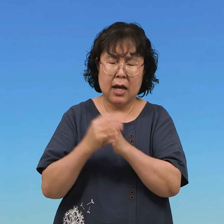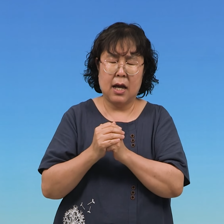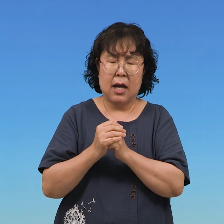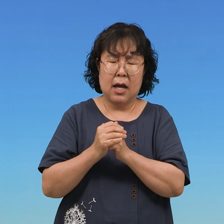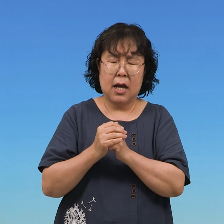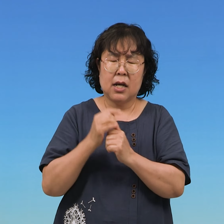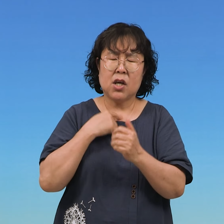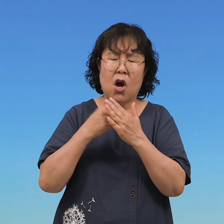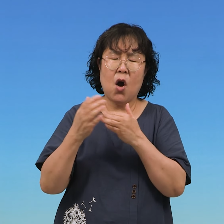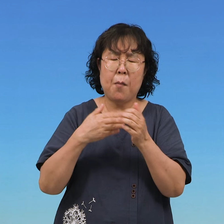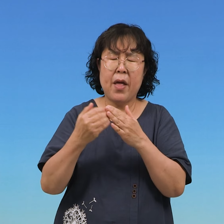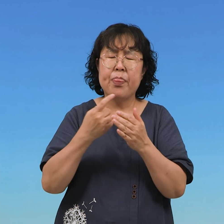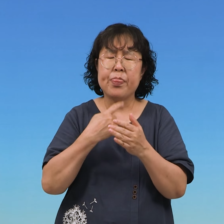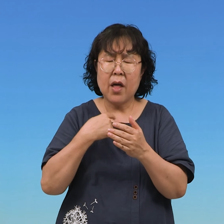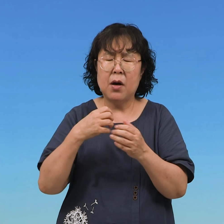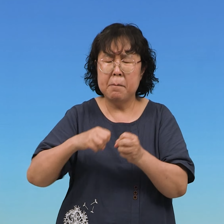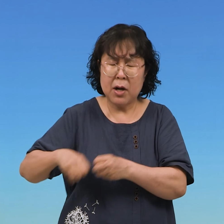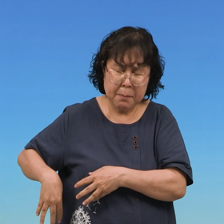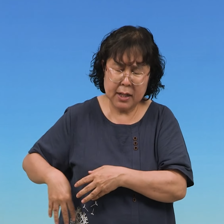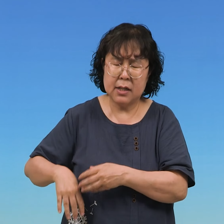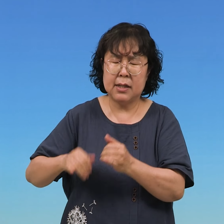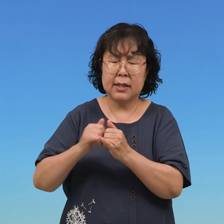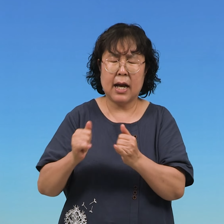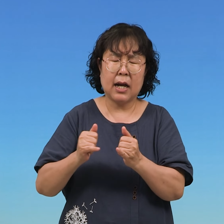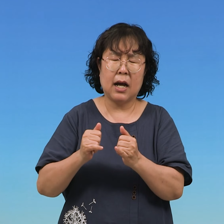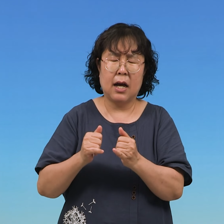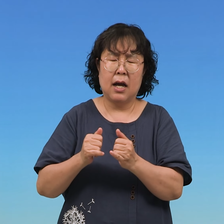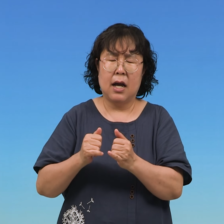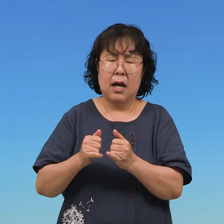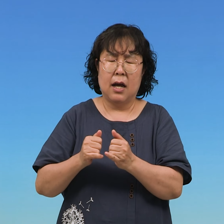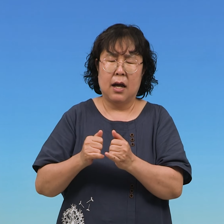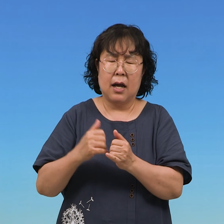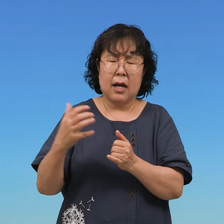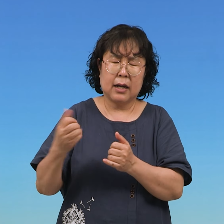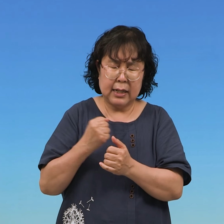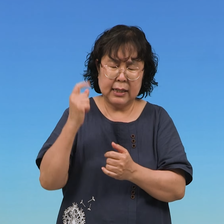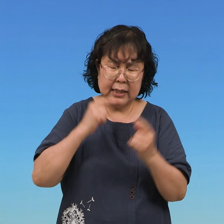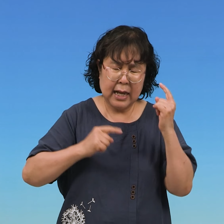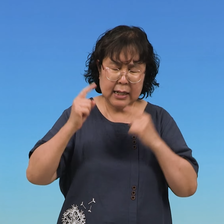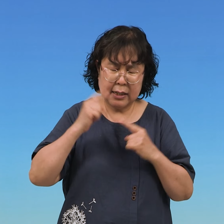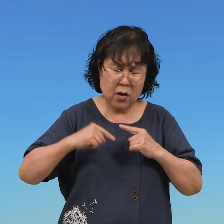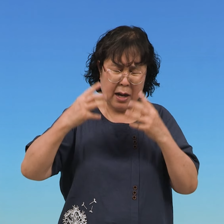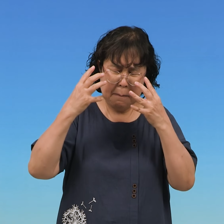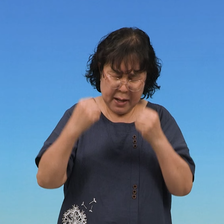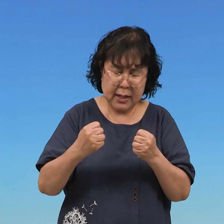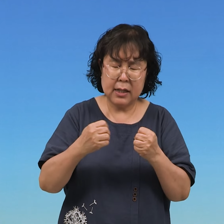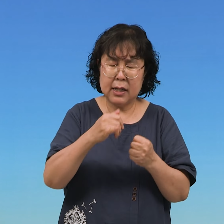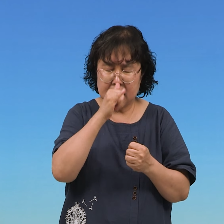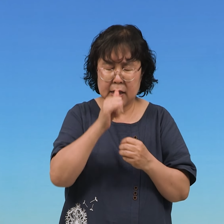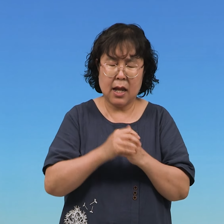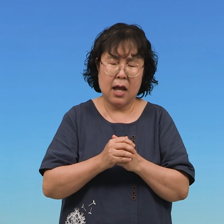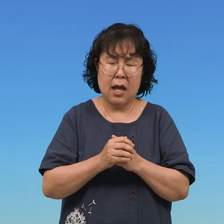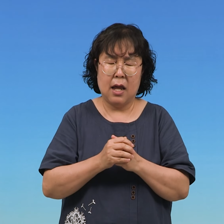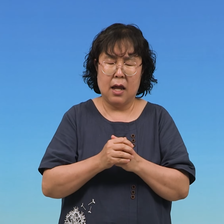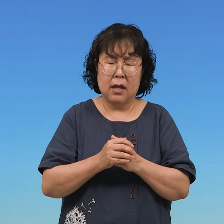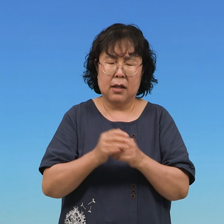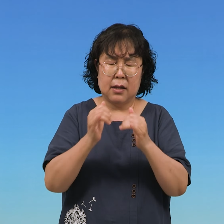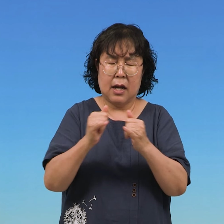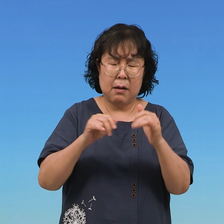겪어야만 했던 그 버림받는 자가 겪는 마음에 억장이 무너지는 상처를 한두 번 겪은 게 아닌데, 그래서